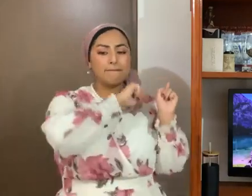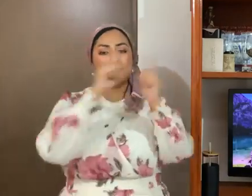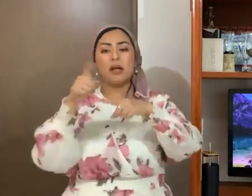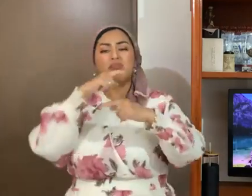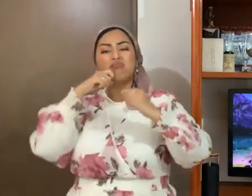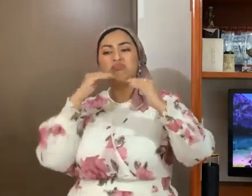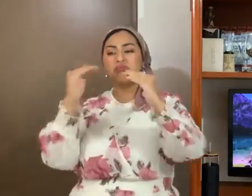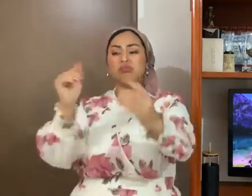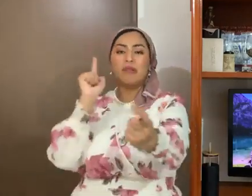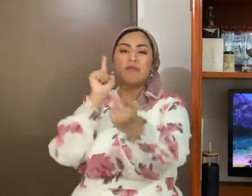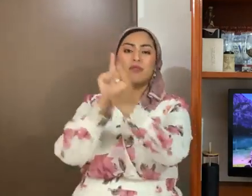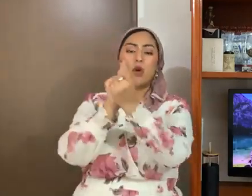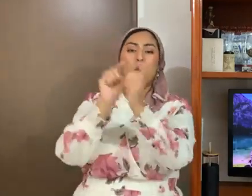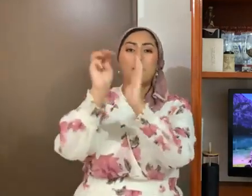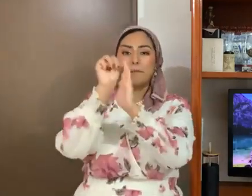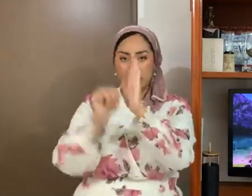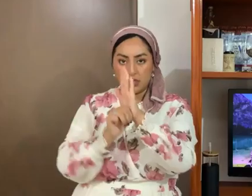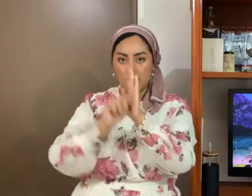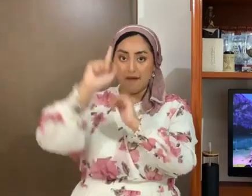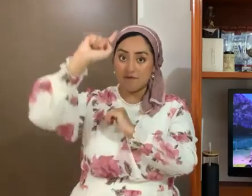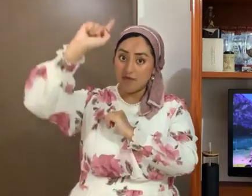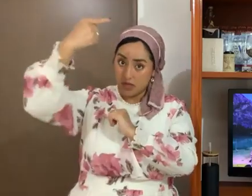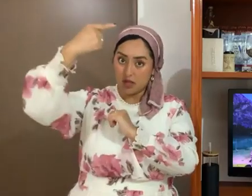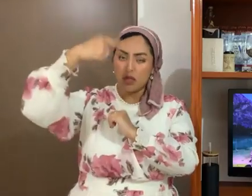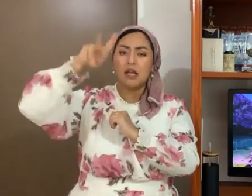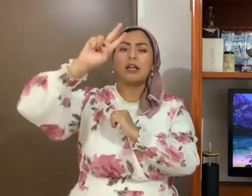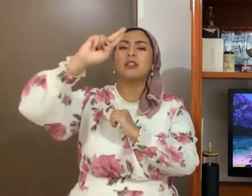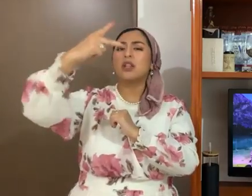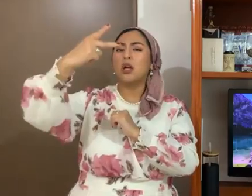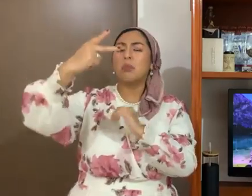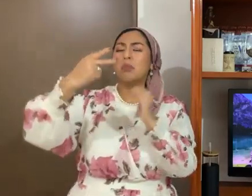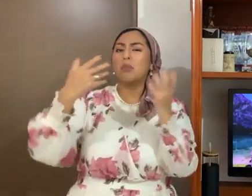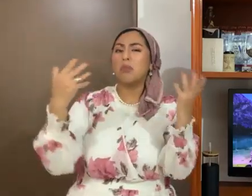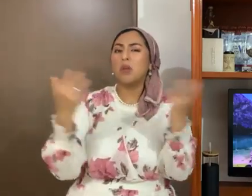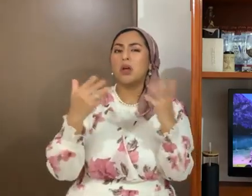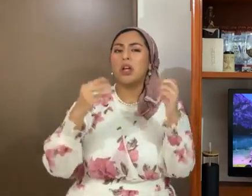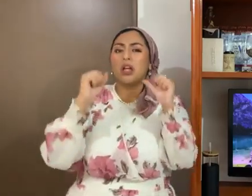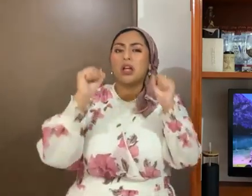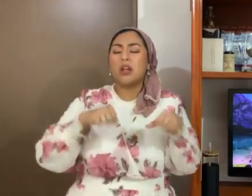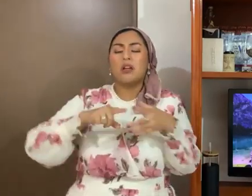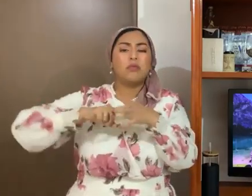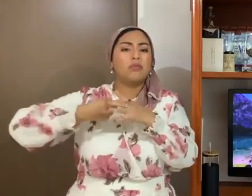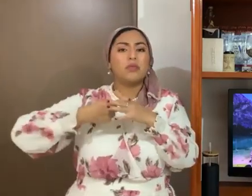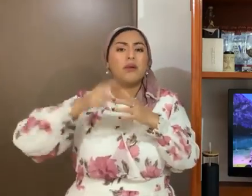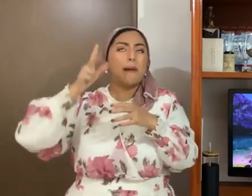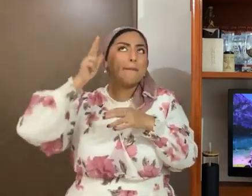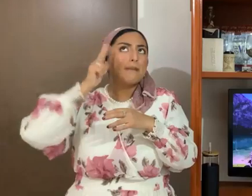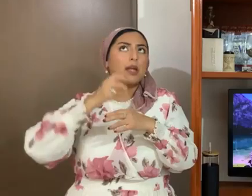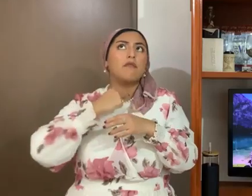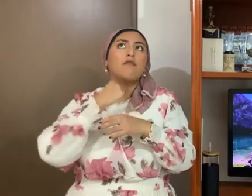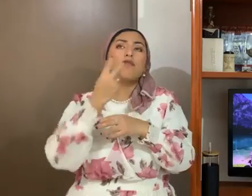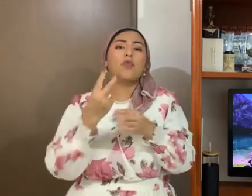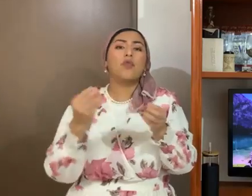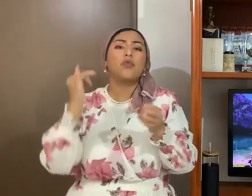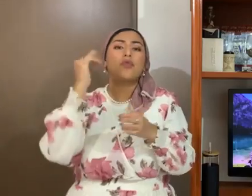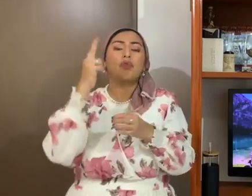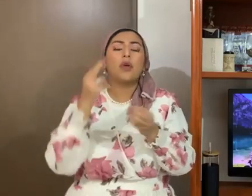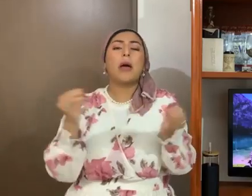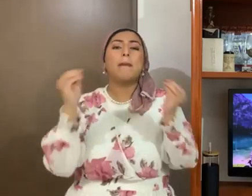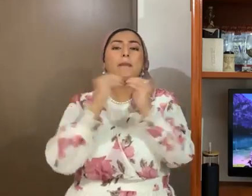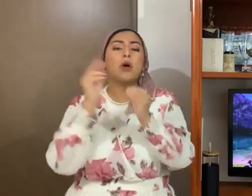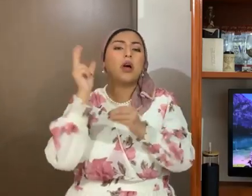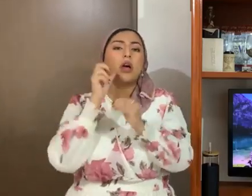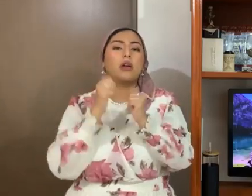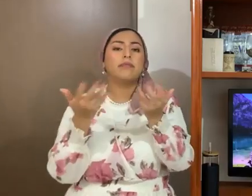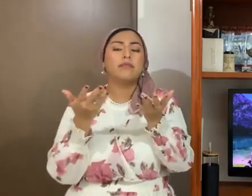Moisés. ¿Cuál es el segundo requisito que también es muy importante para ya poder empezar a escuchar más la voz de Yahweh en nuestra